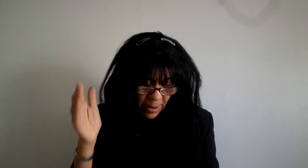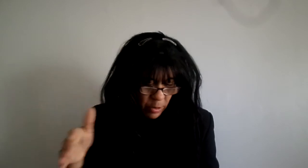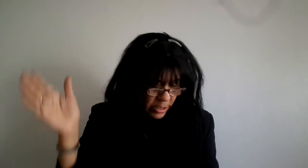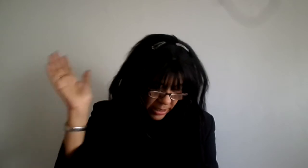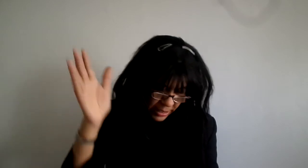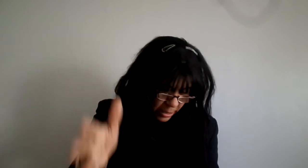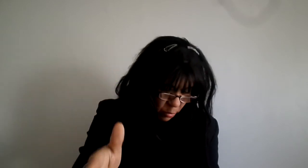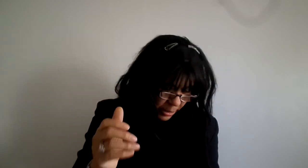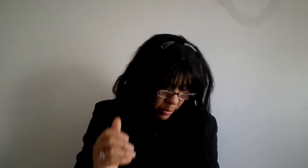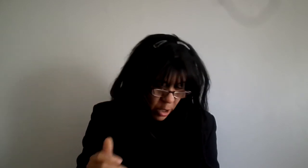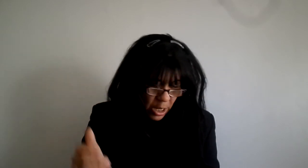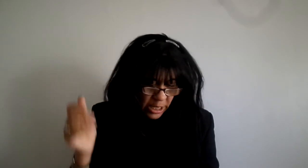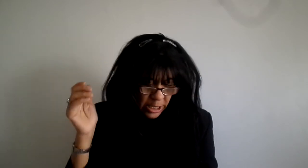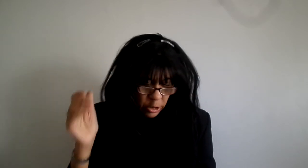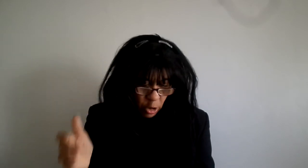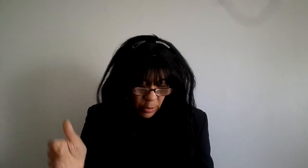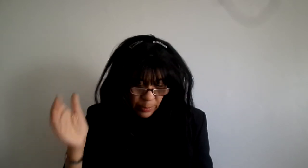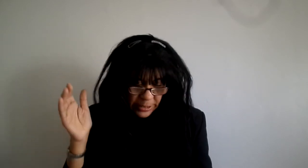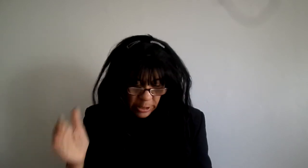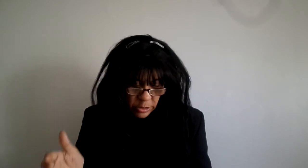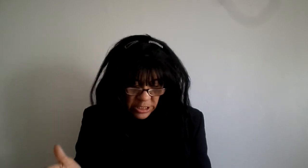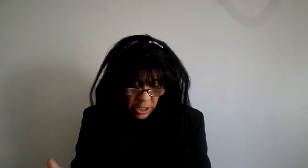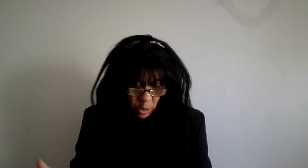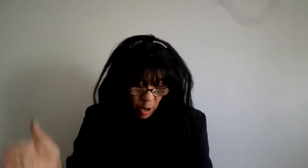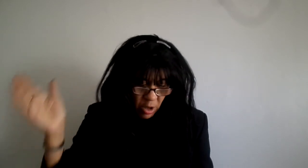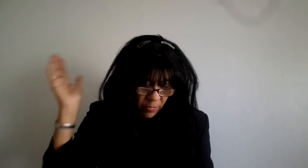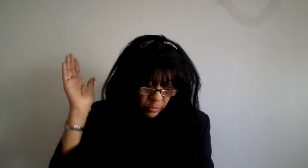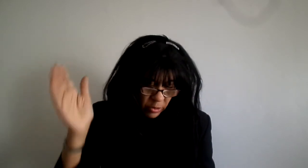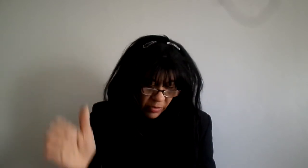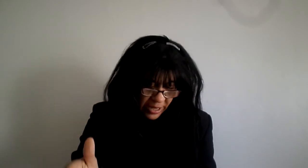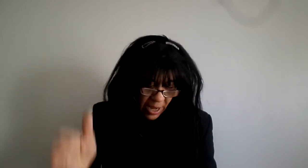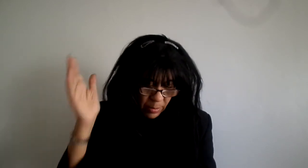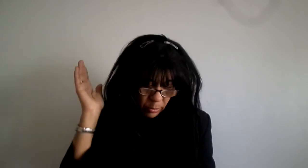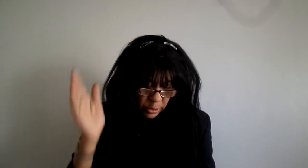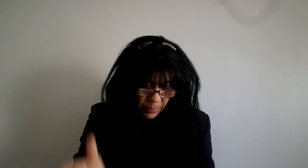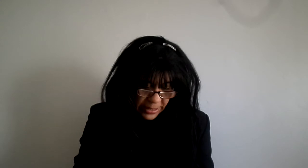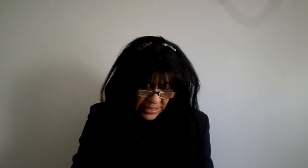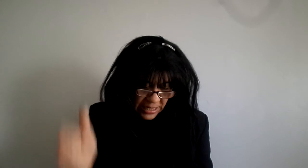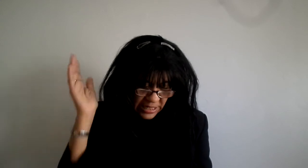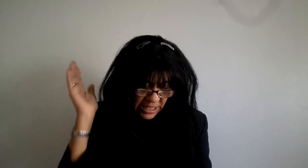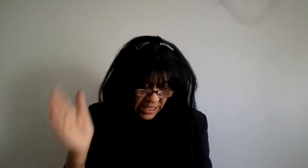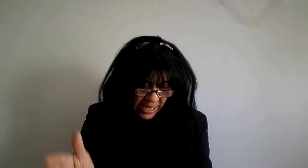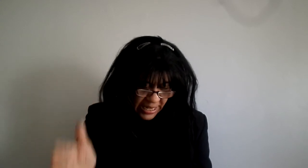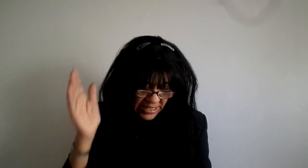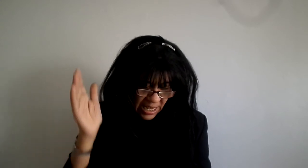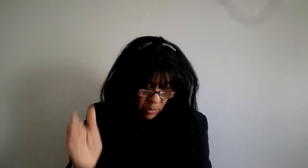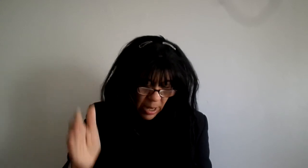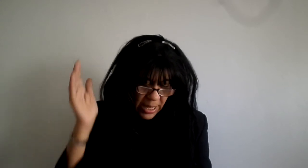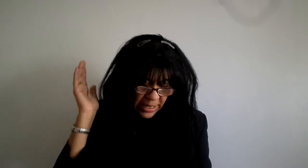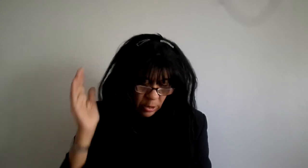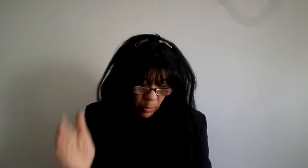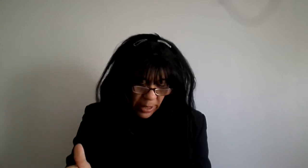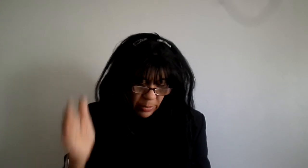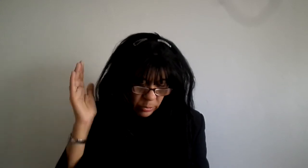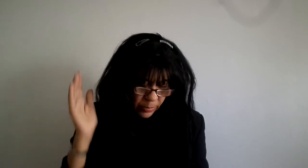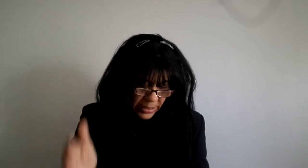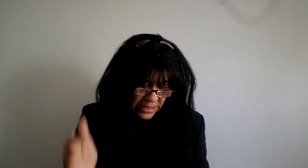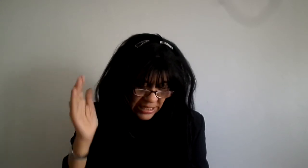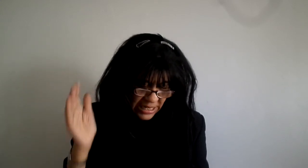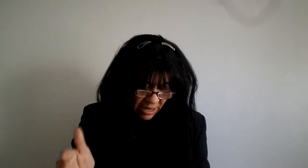bueno y lo creó. Y Dios bendió diciendo, fructifica, multiplíquese y llegue en las aguas y los maris, multiplíquese, la sabe